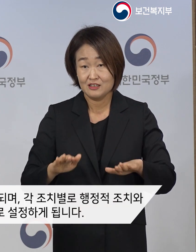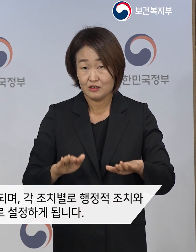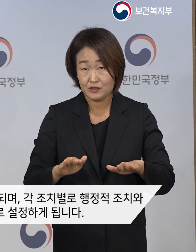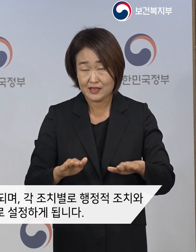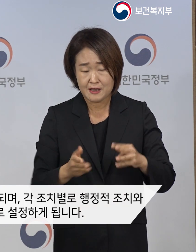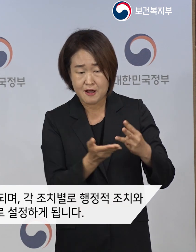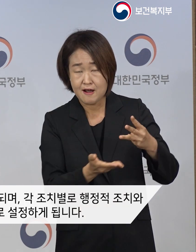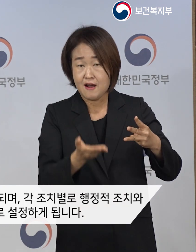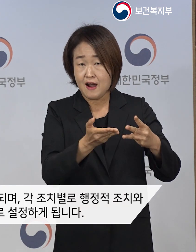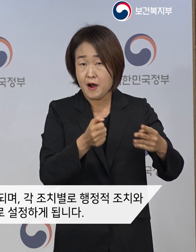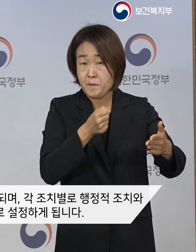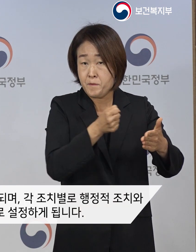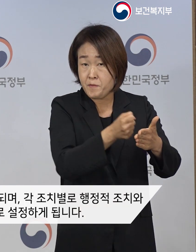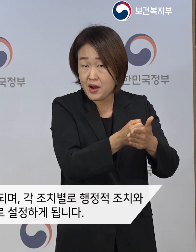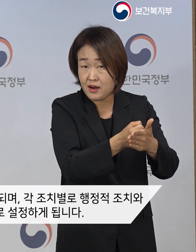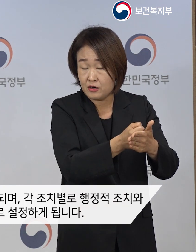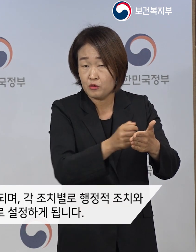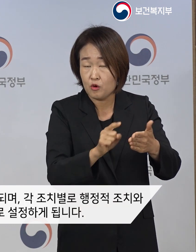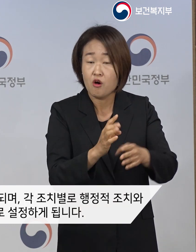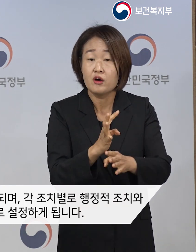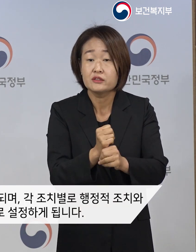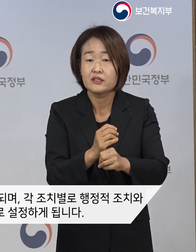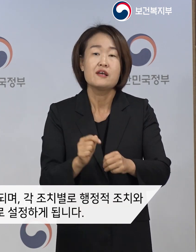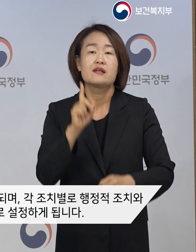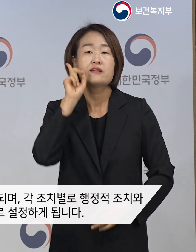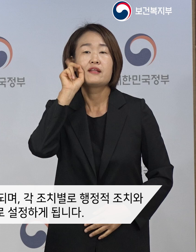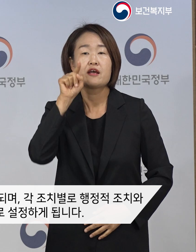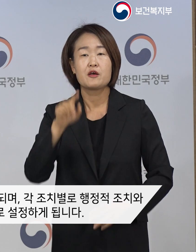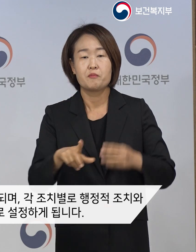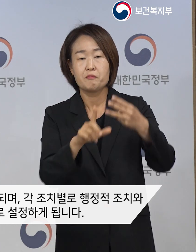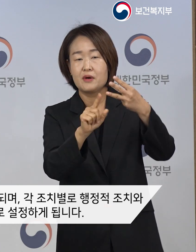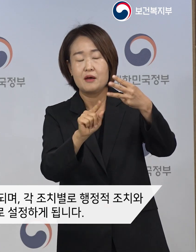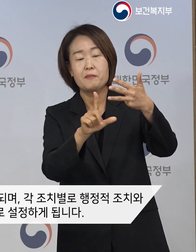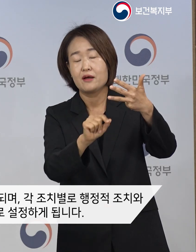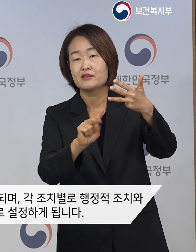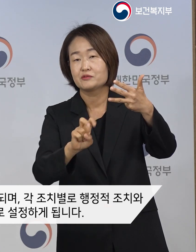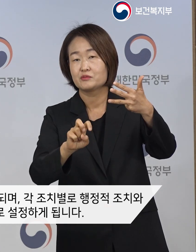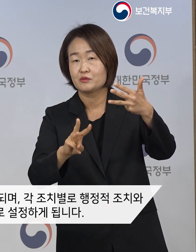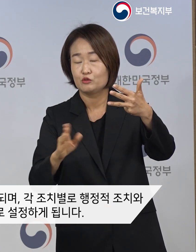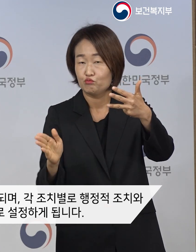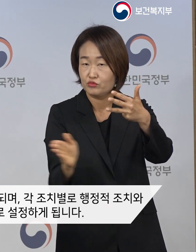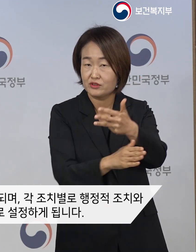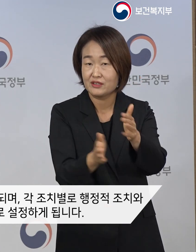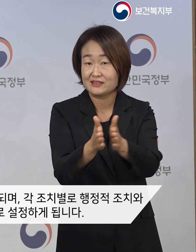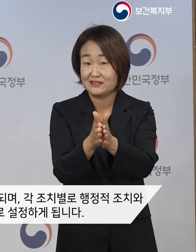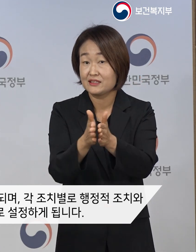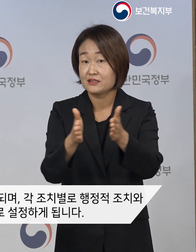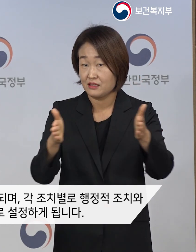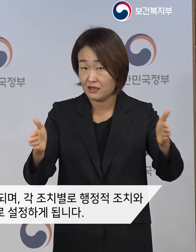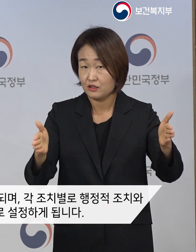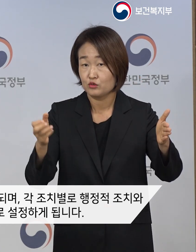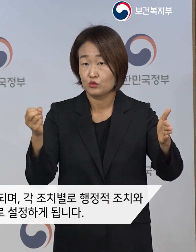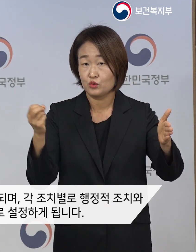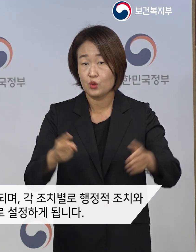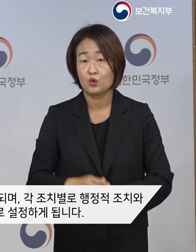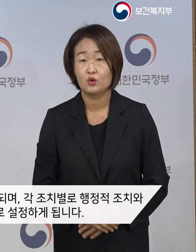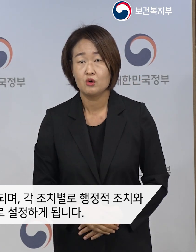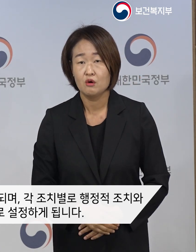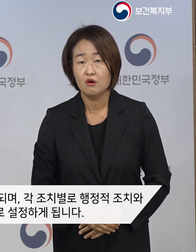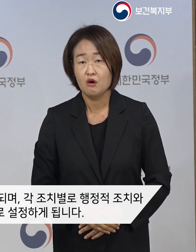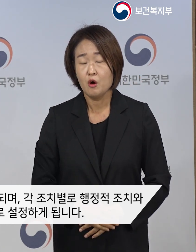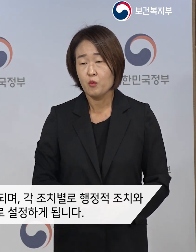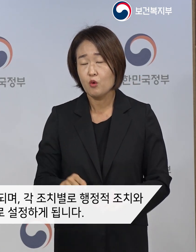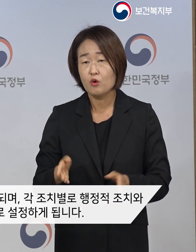이번 조치는 내일 8월 23일 0시부터 시행되며 각 조치별로 행정적 조치와 현장